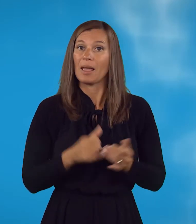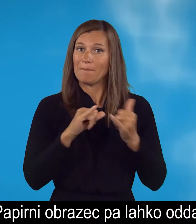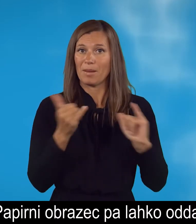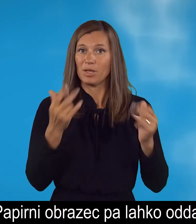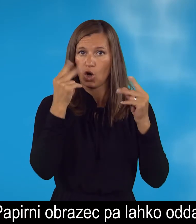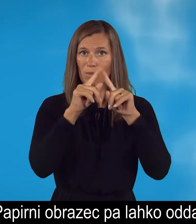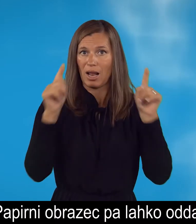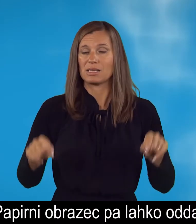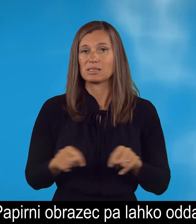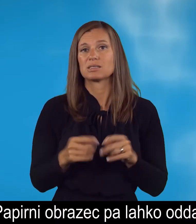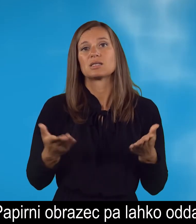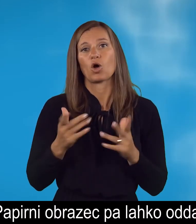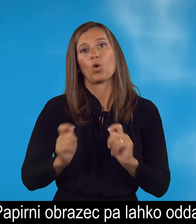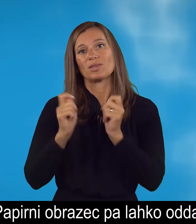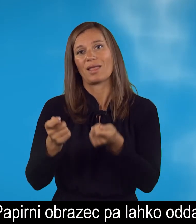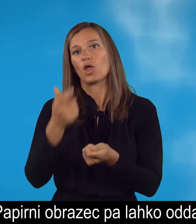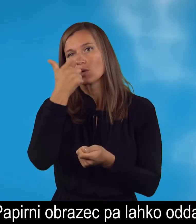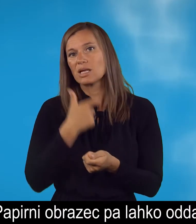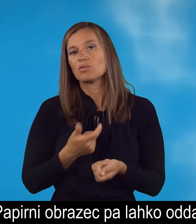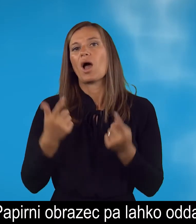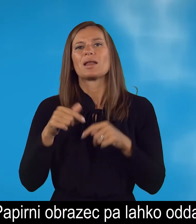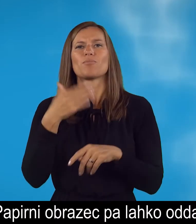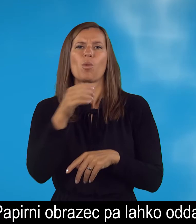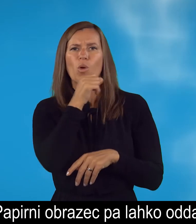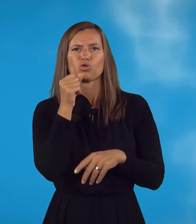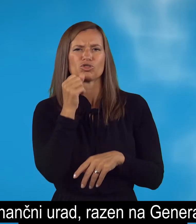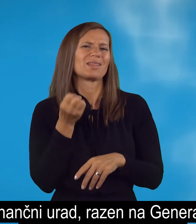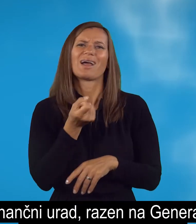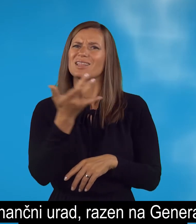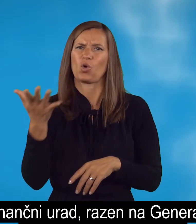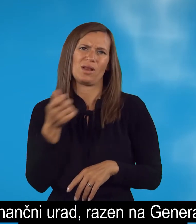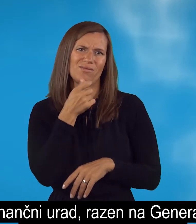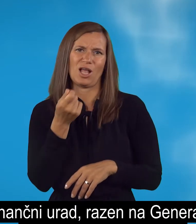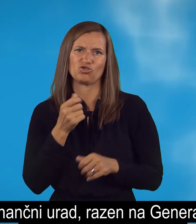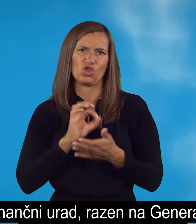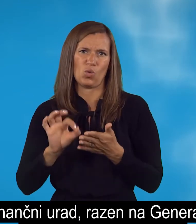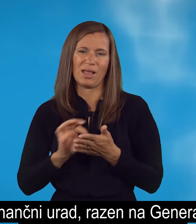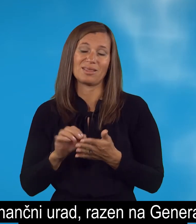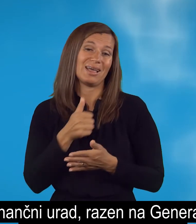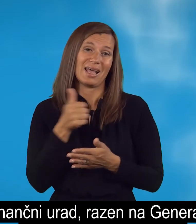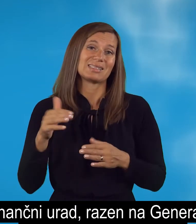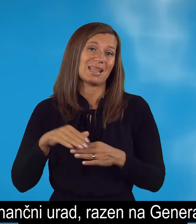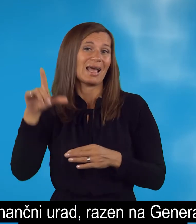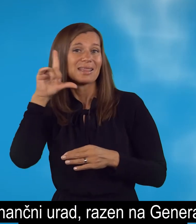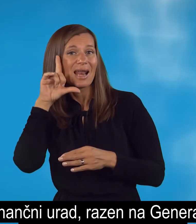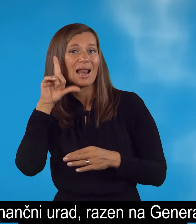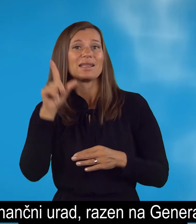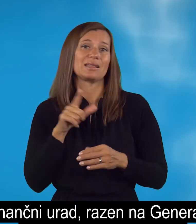Papirni obrazec pa lahko oddate osebno ali po pošti na katerikoli finančni urad, razen na generalni in posebni finančni